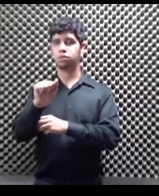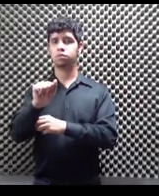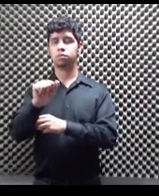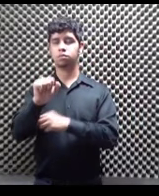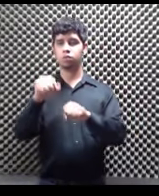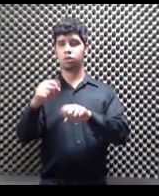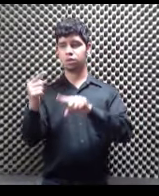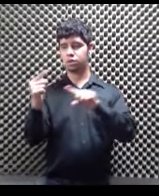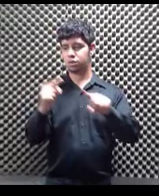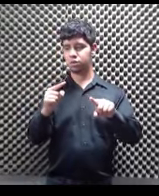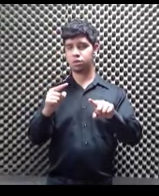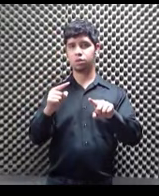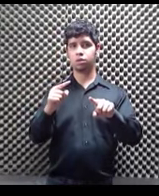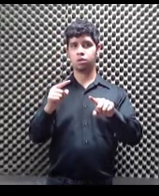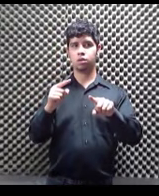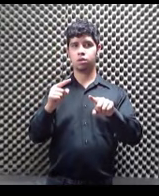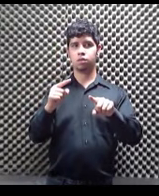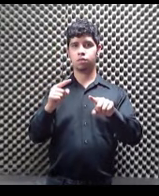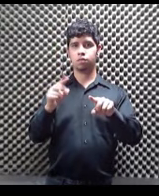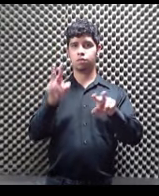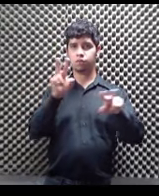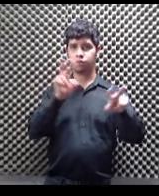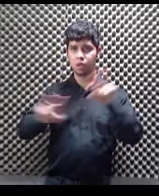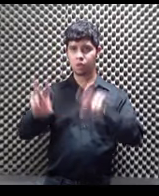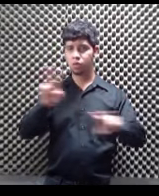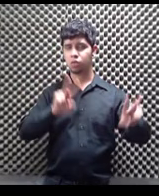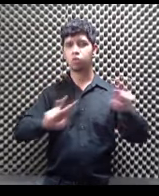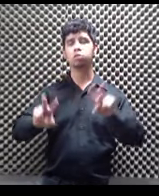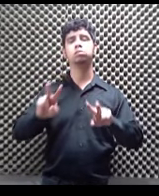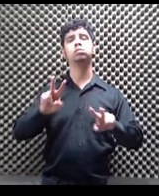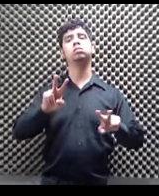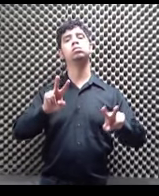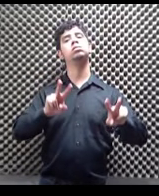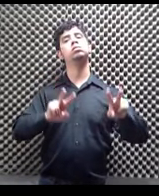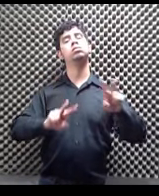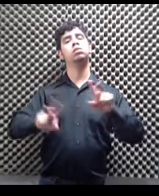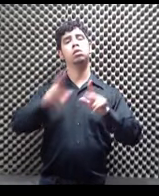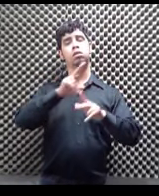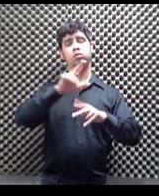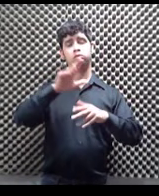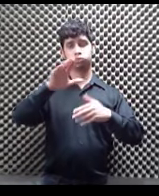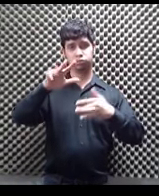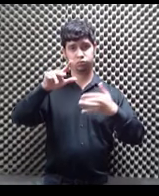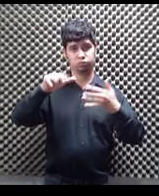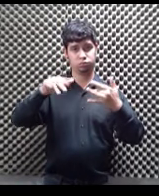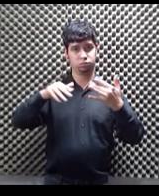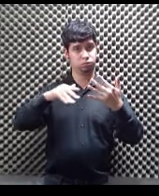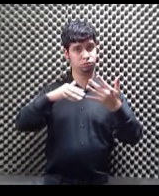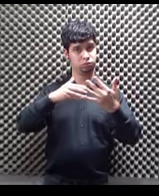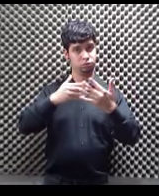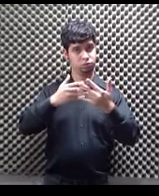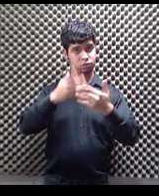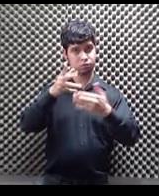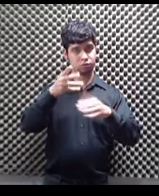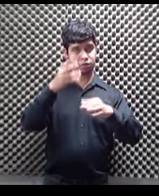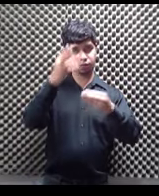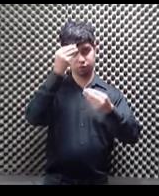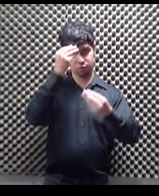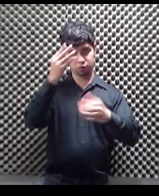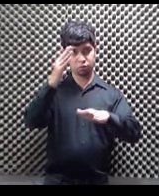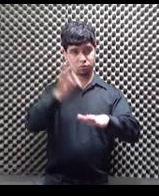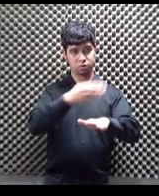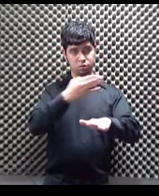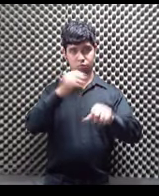poder ir viendo todo ese bagaje musical, pues pueden